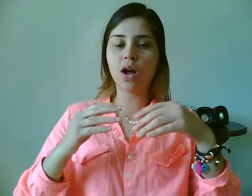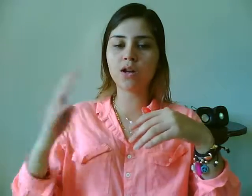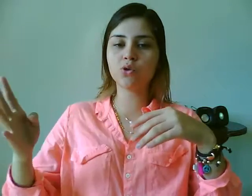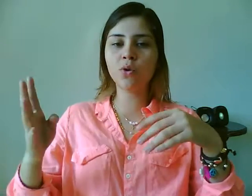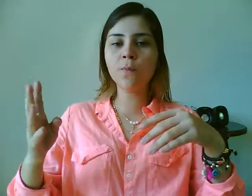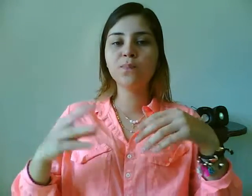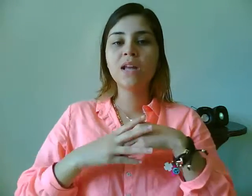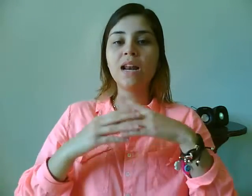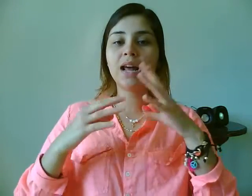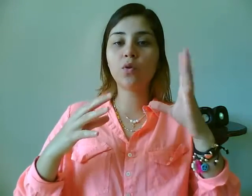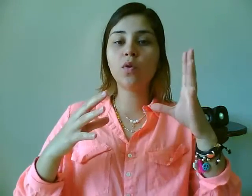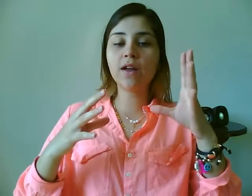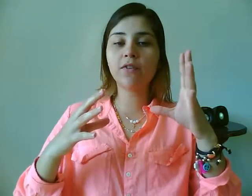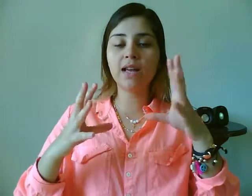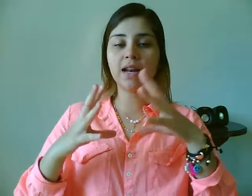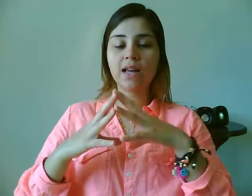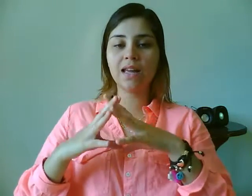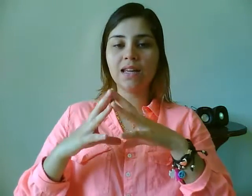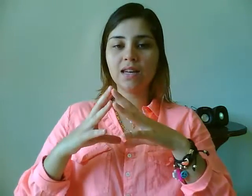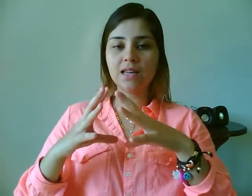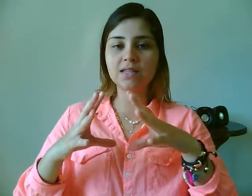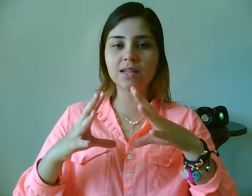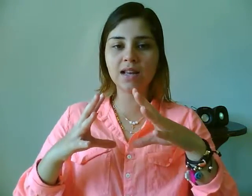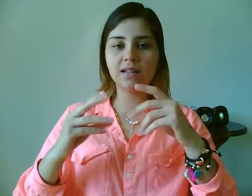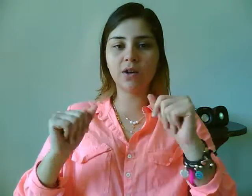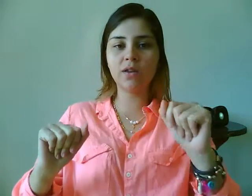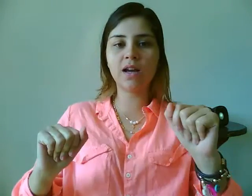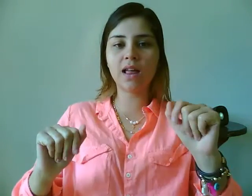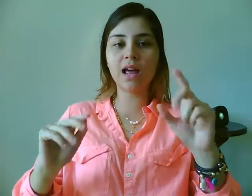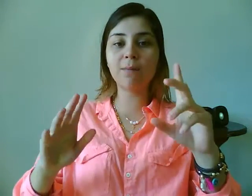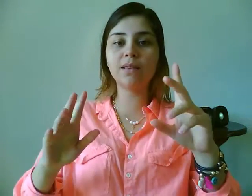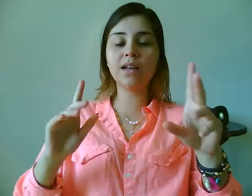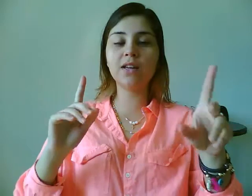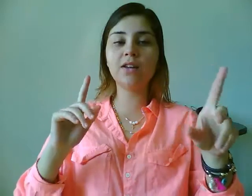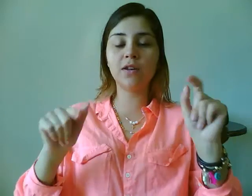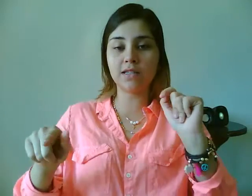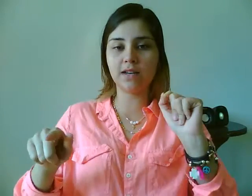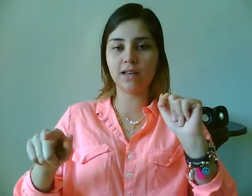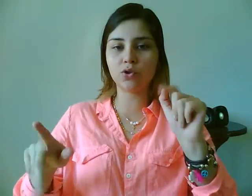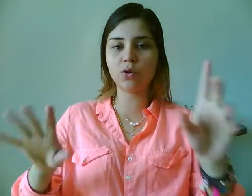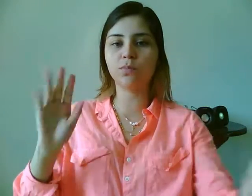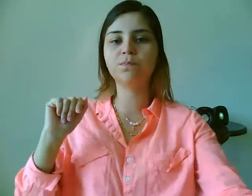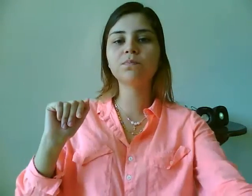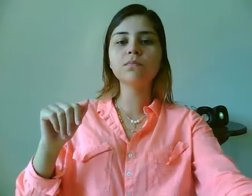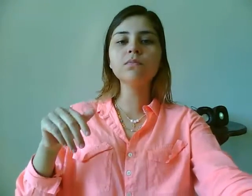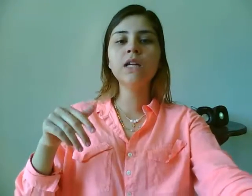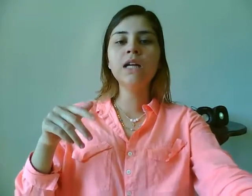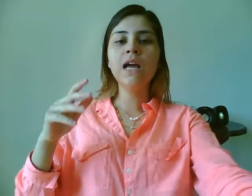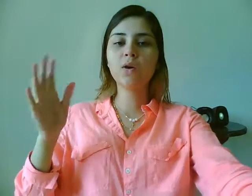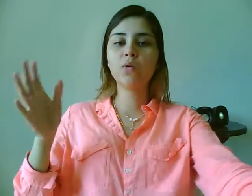sur. La QF es la que inicia el estado de llegada a la meta y finaliza la ejecución. La QT